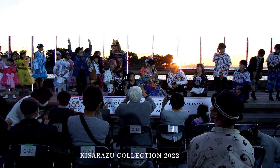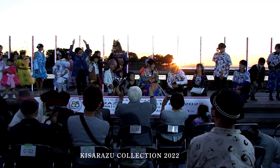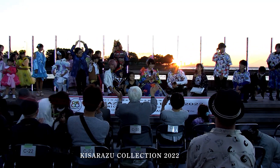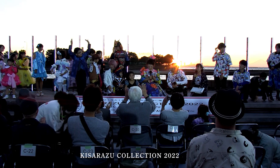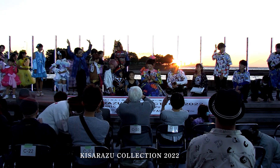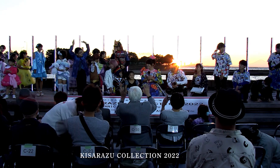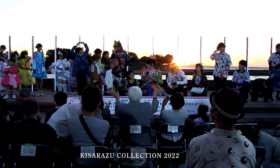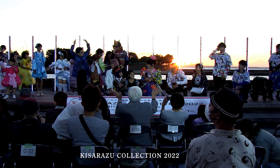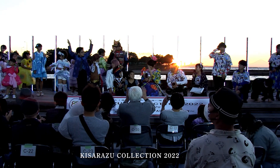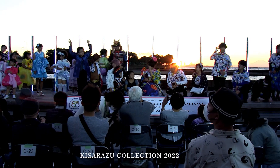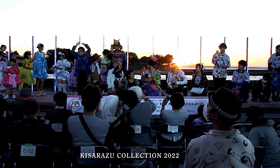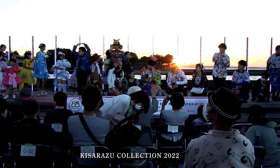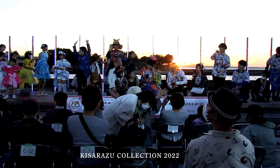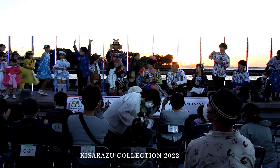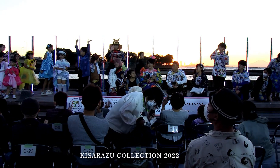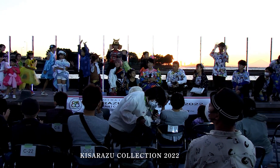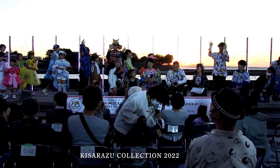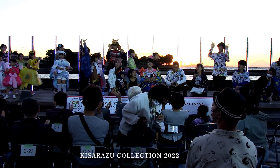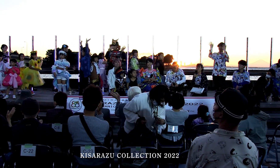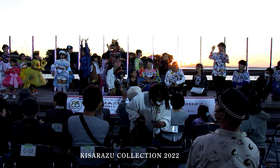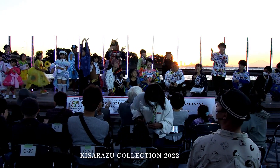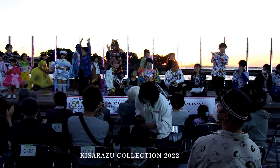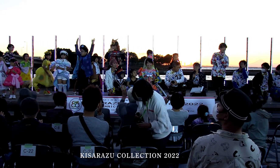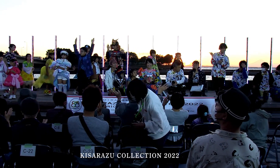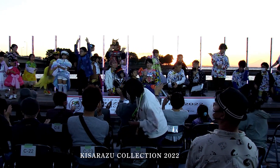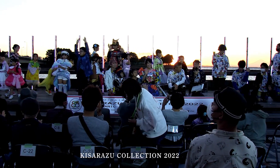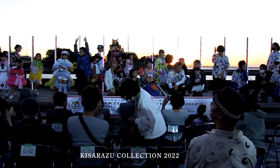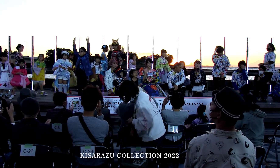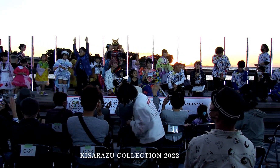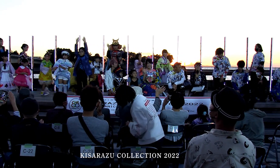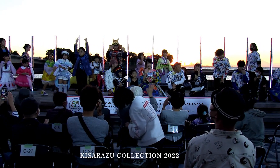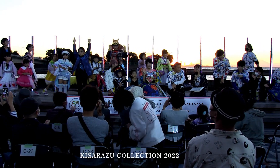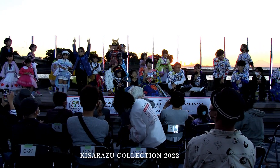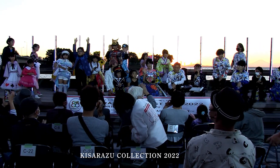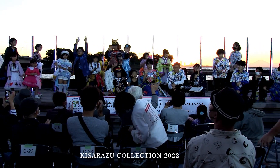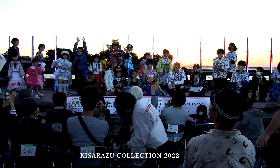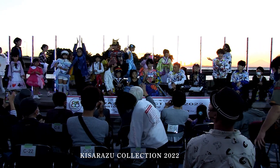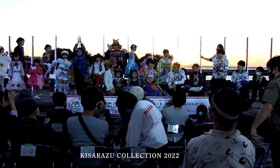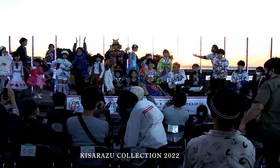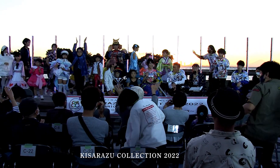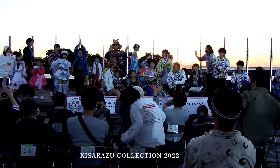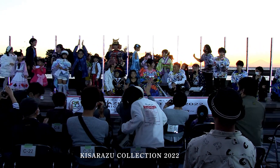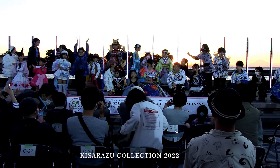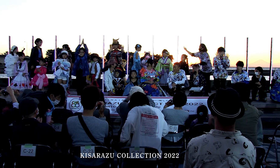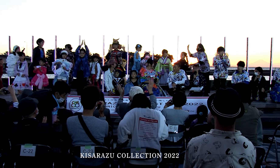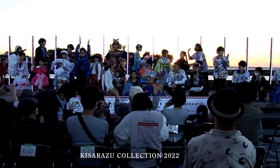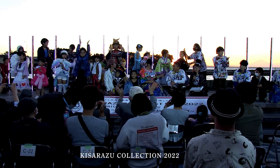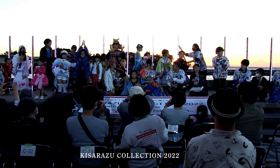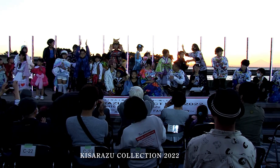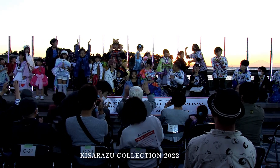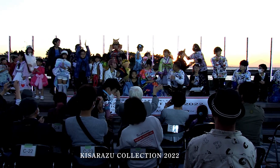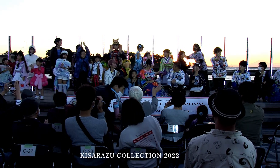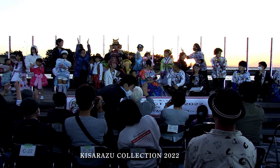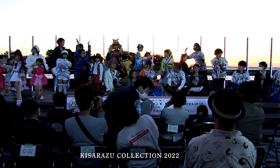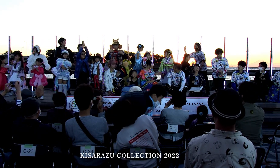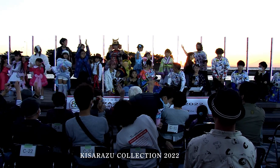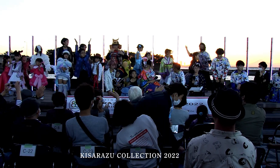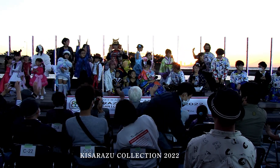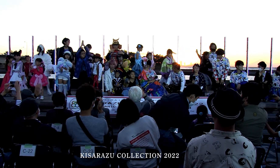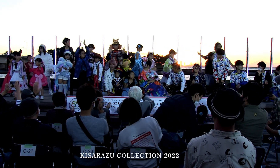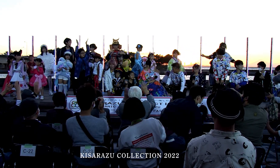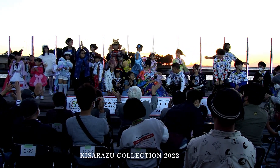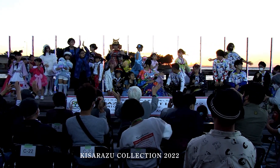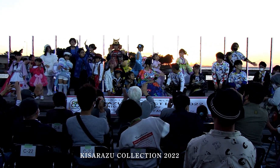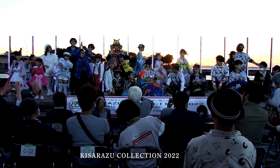星が見たいと君が言うから僕は立ちこぎ自転